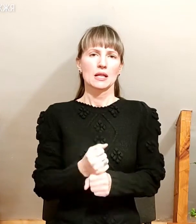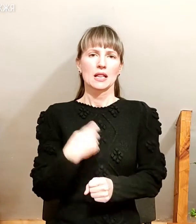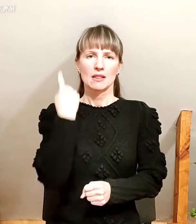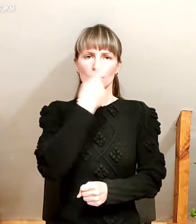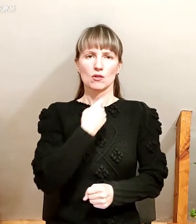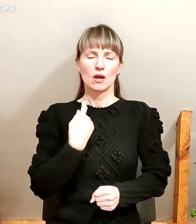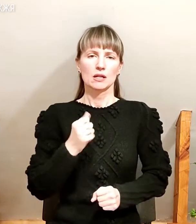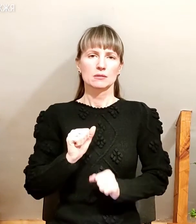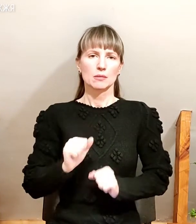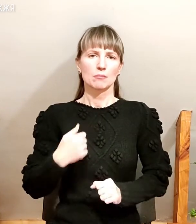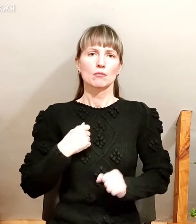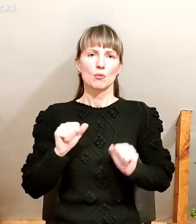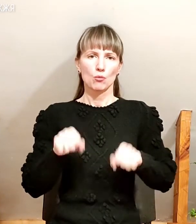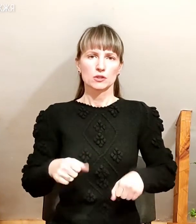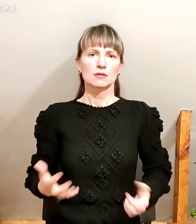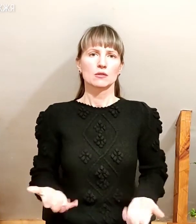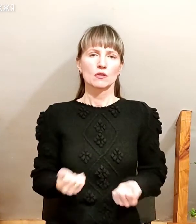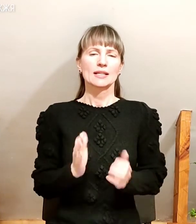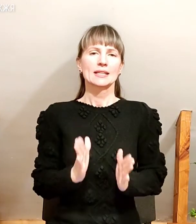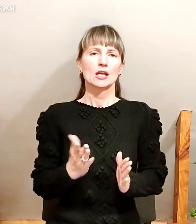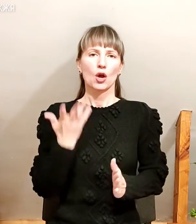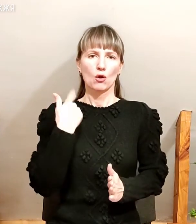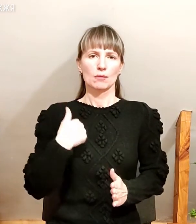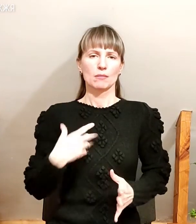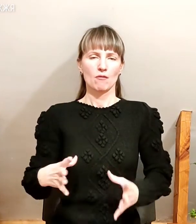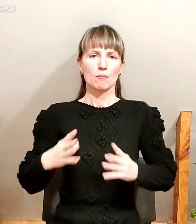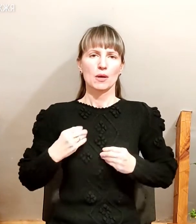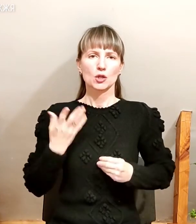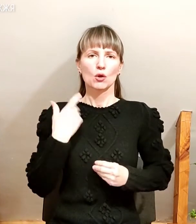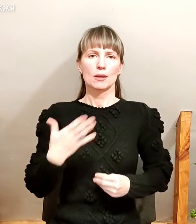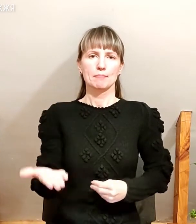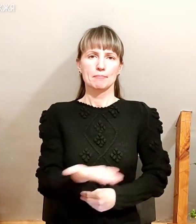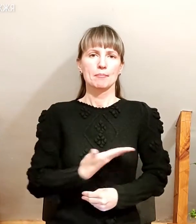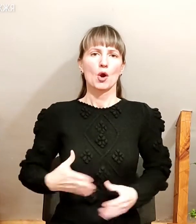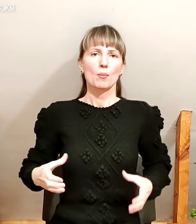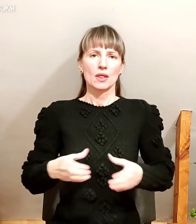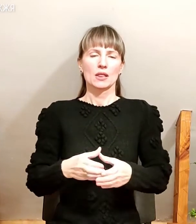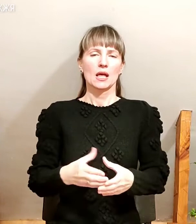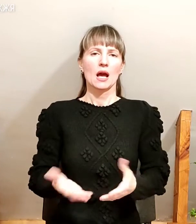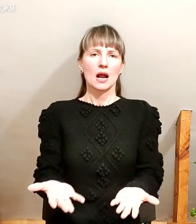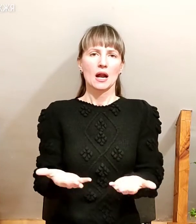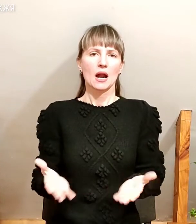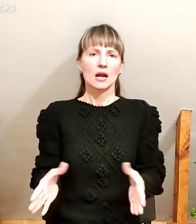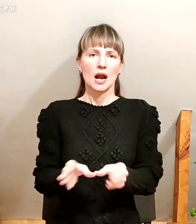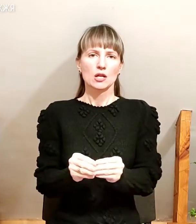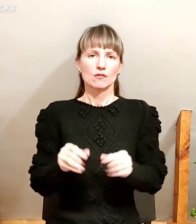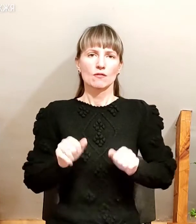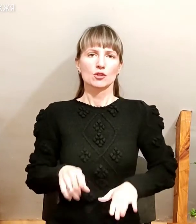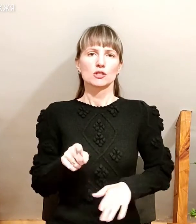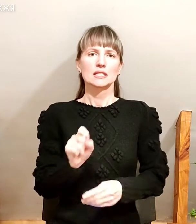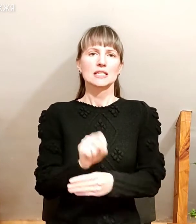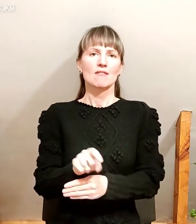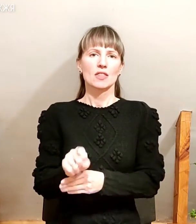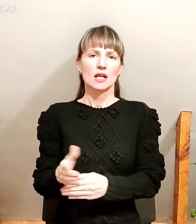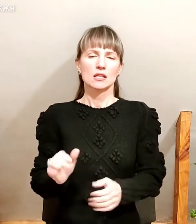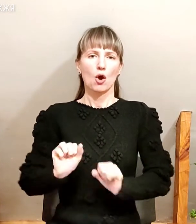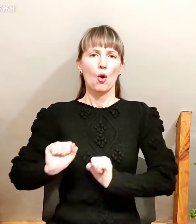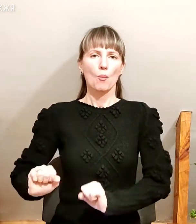Ми можемо врятуватися тільки коли ми разом, коли ми об'єдналися і разом вирішимо ті завдання оборони,